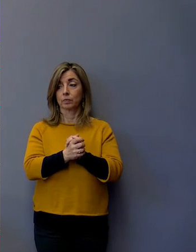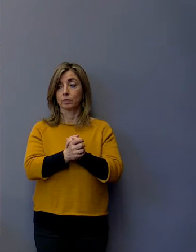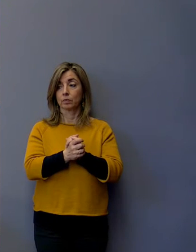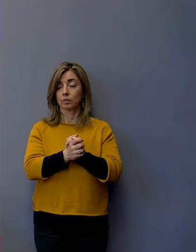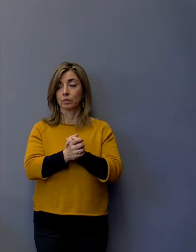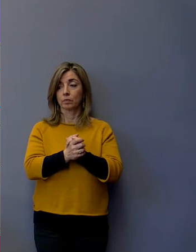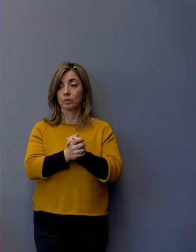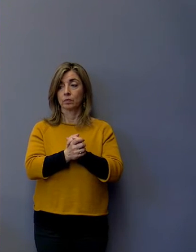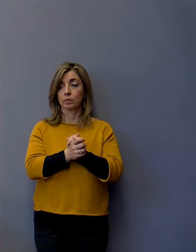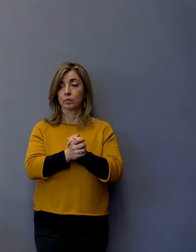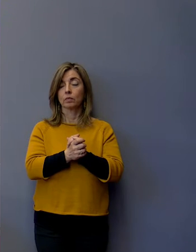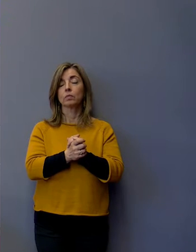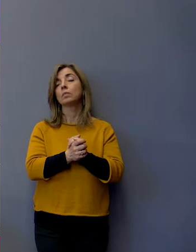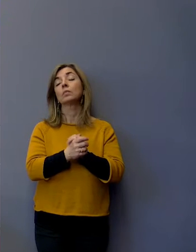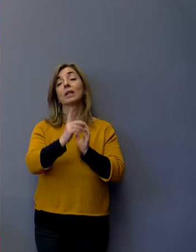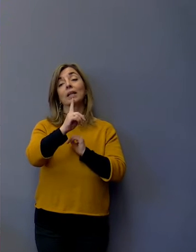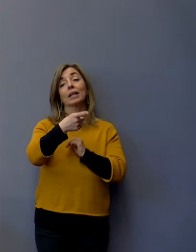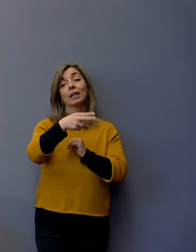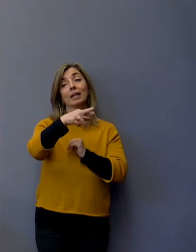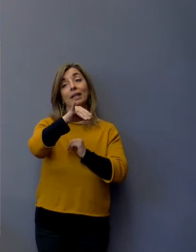consigliere grillo